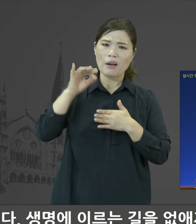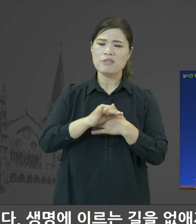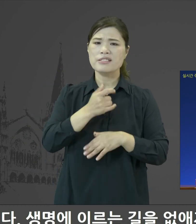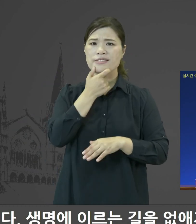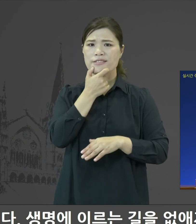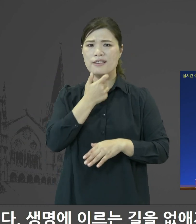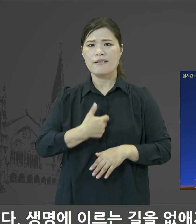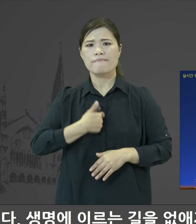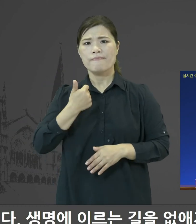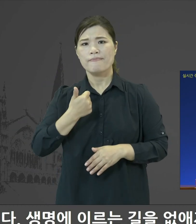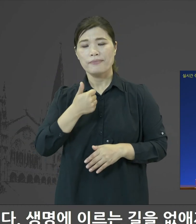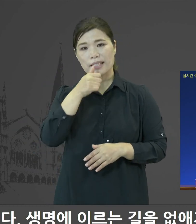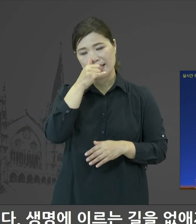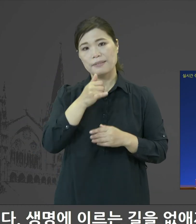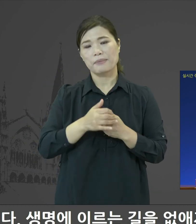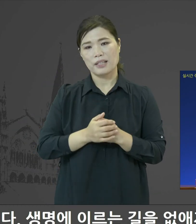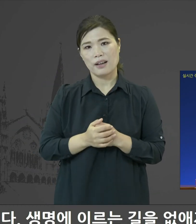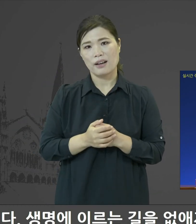가만두지 않죠.